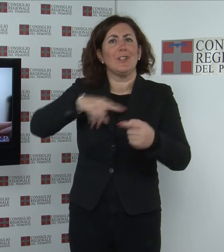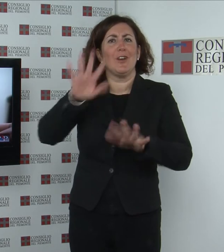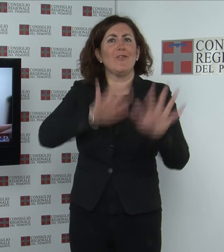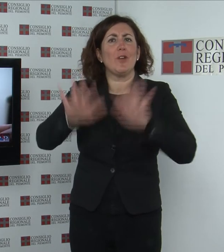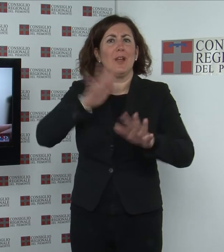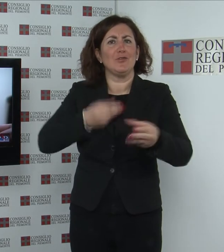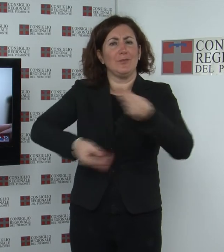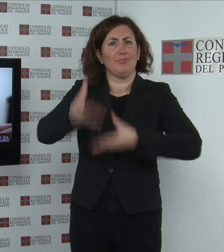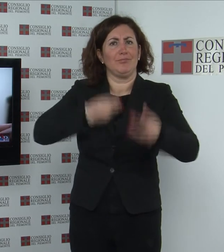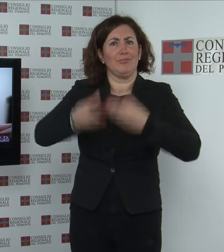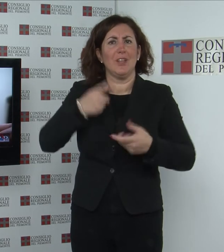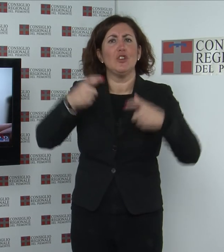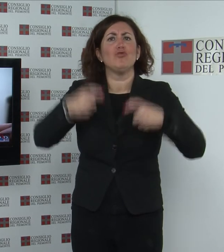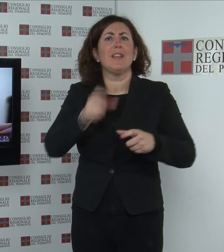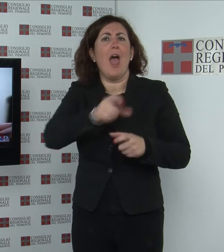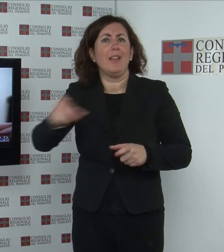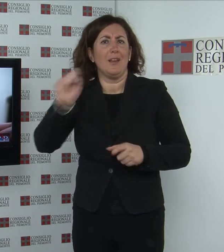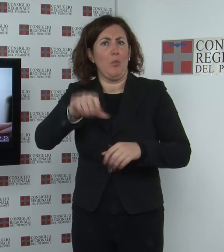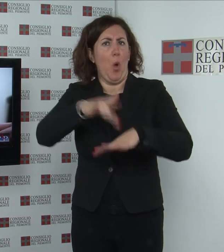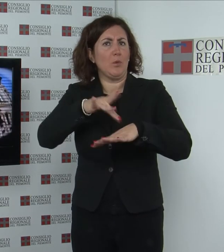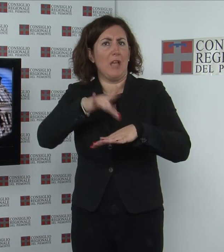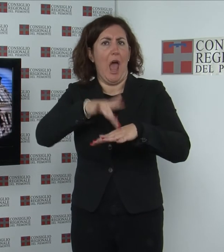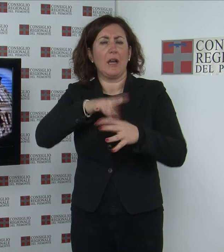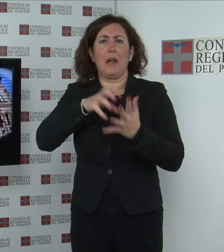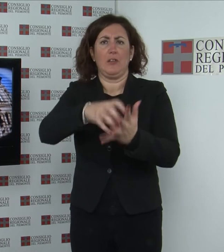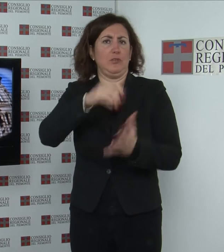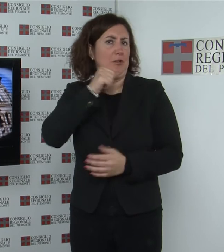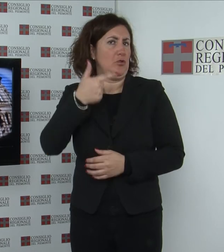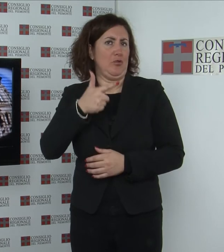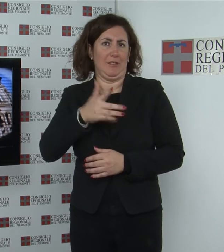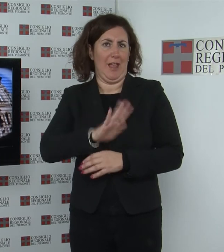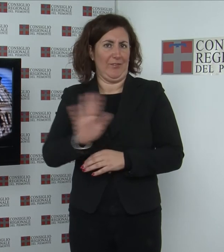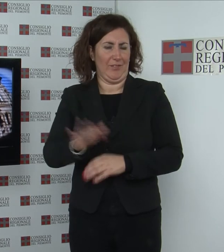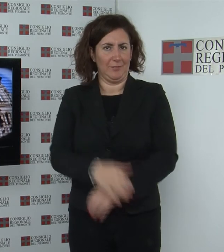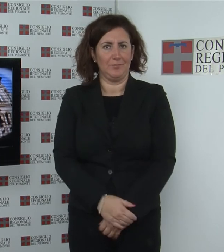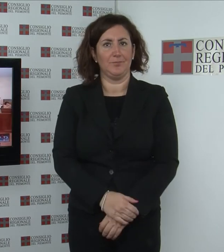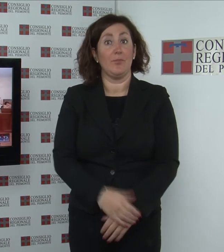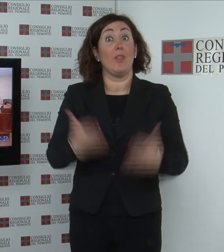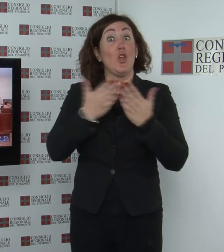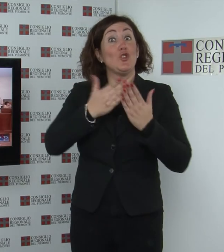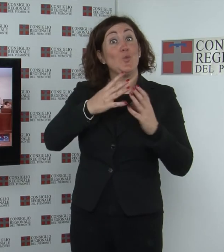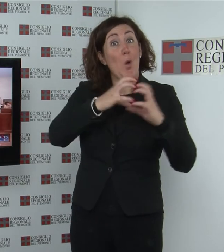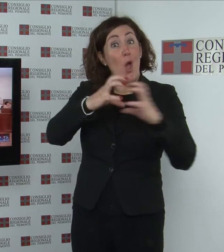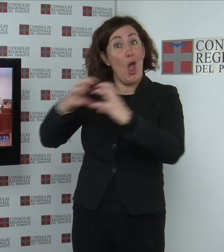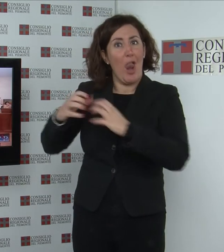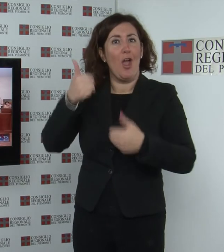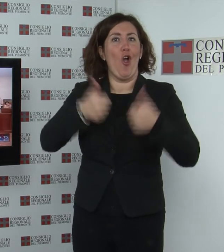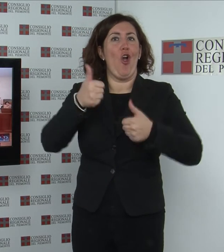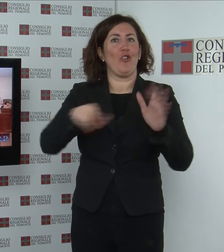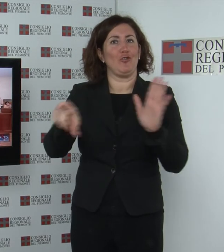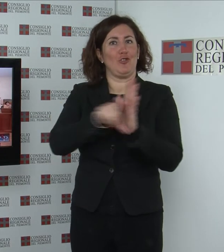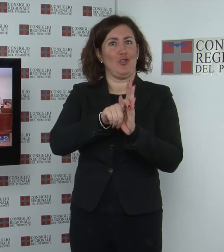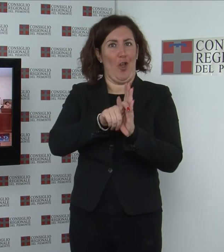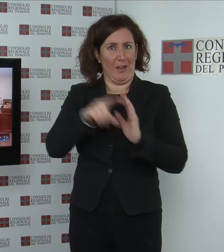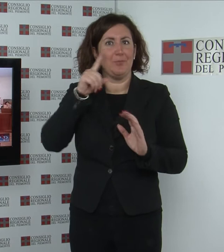rete per tutti i cittadini senza bisogno di registrazione concorso di storia per le scuole alcuni dei principali argomenti della